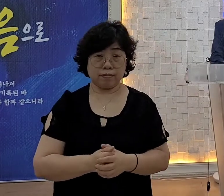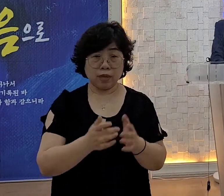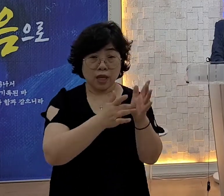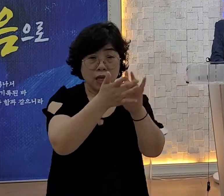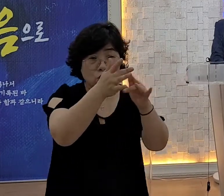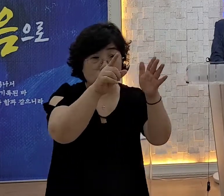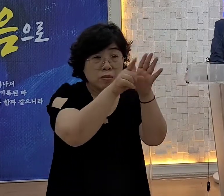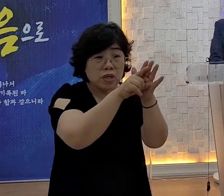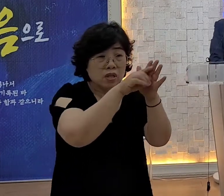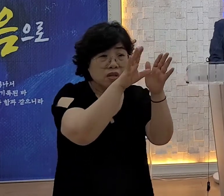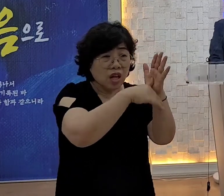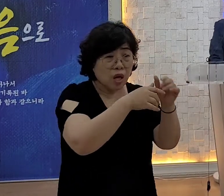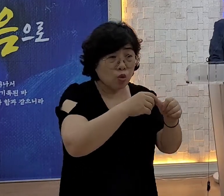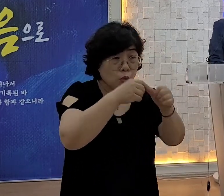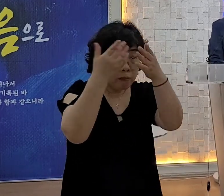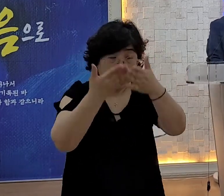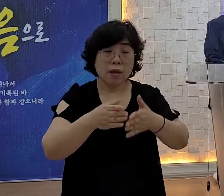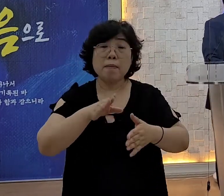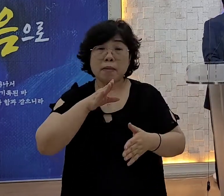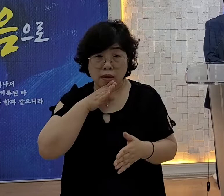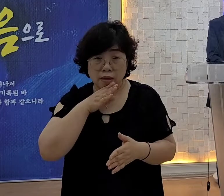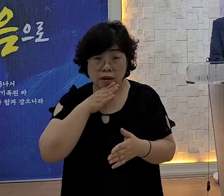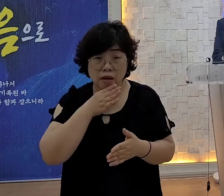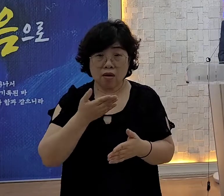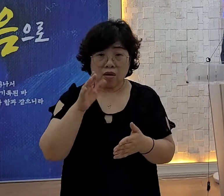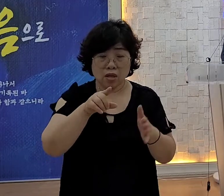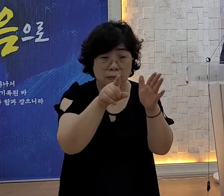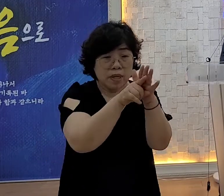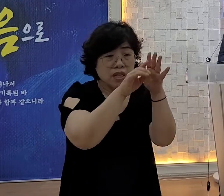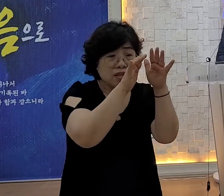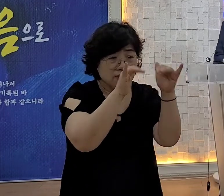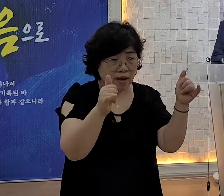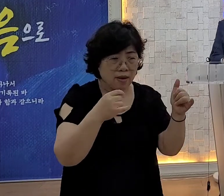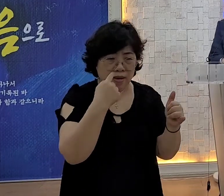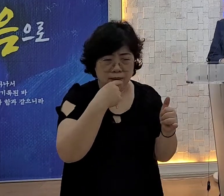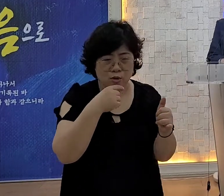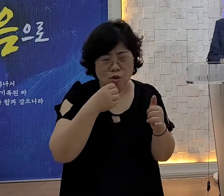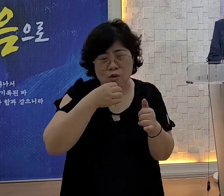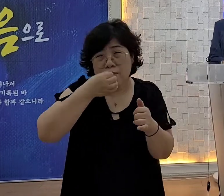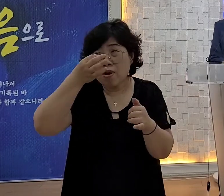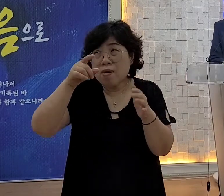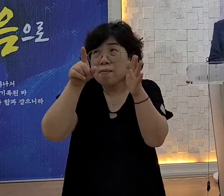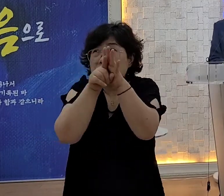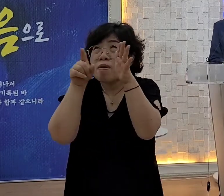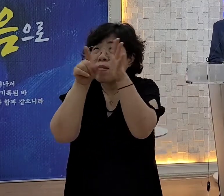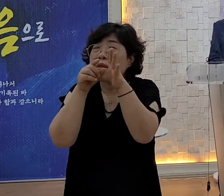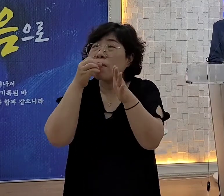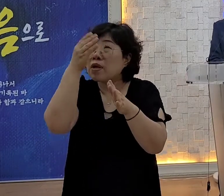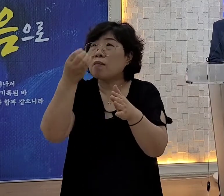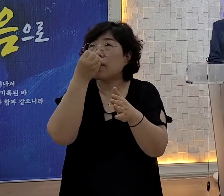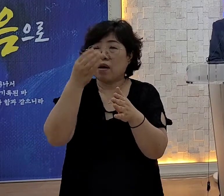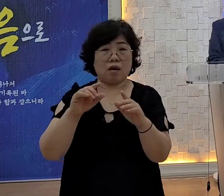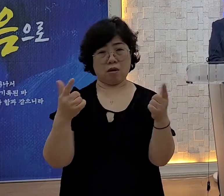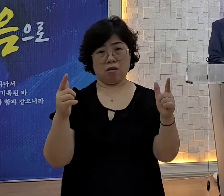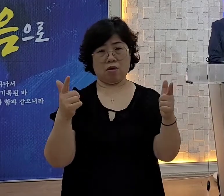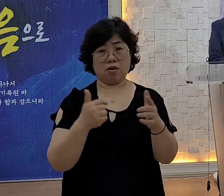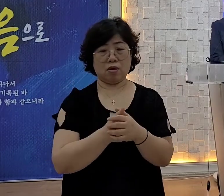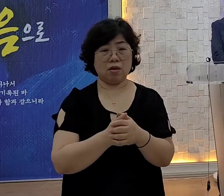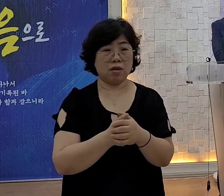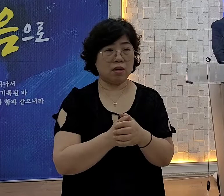예수 믿으면 구원받는 건 맞는데 그 믿는다는 게 그냥 입으로 그냥 나 예수 믿는 이게